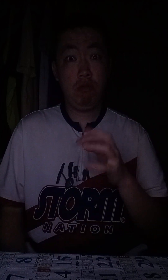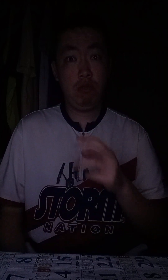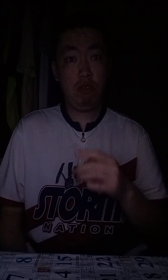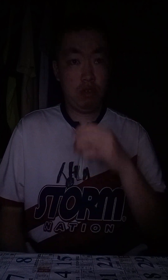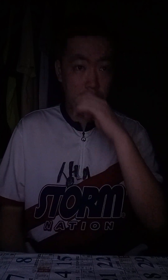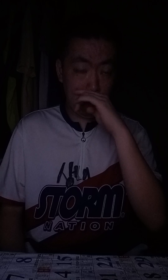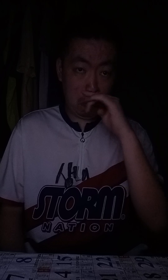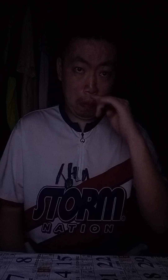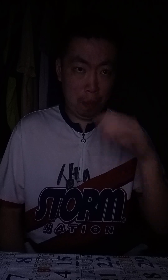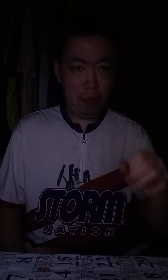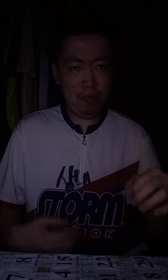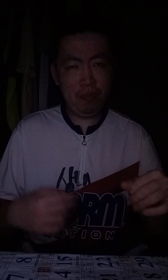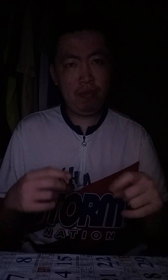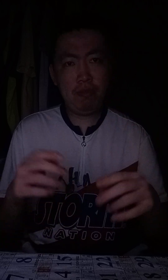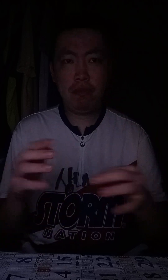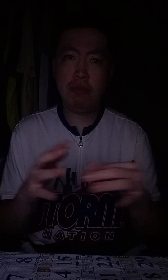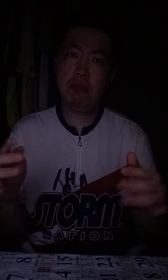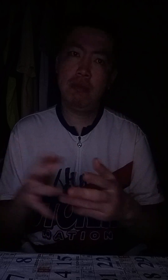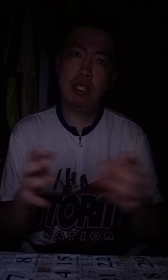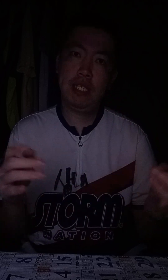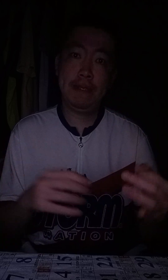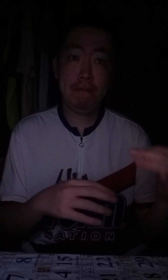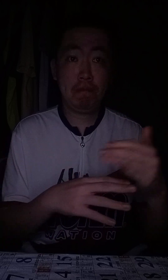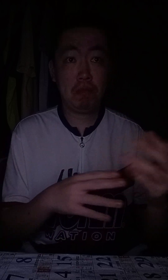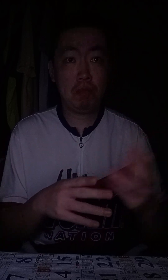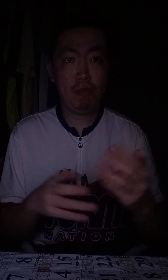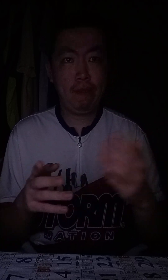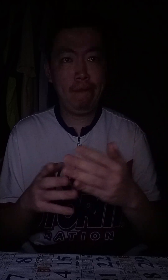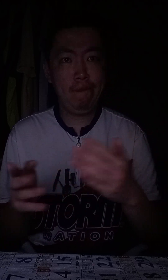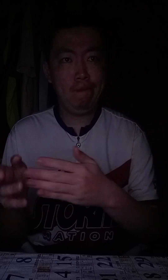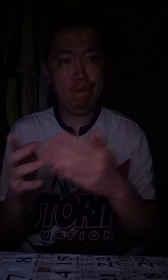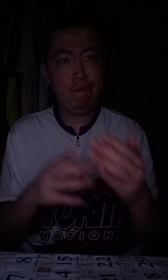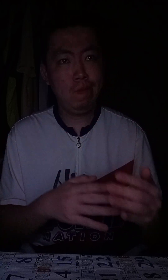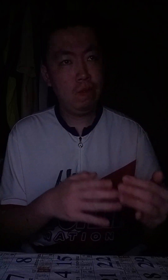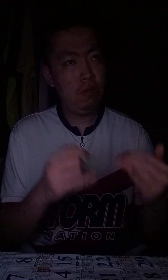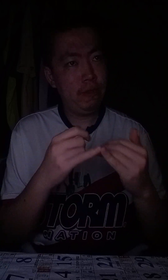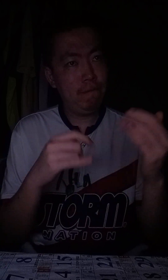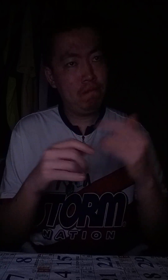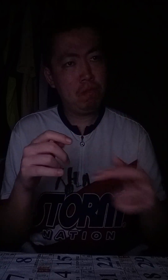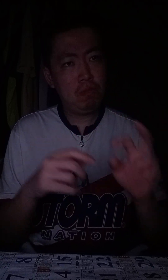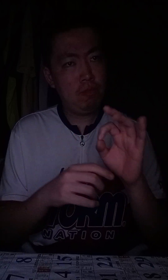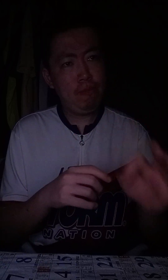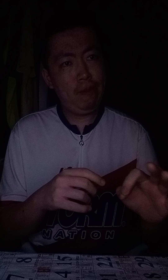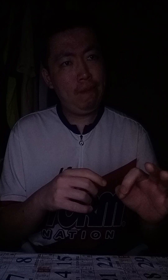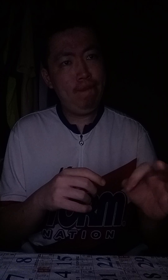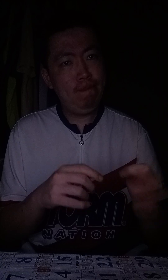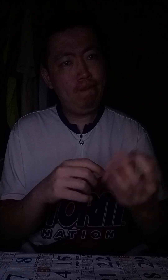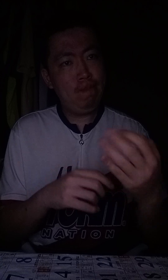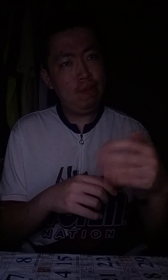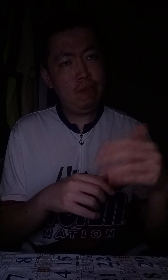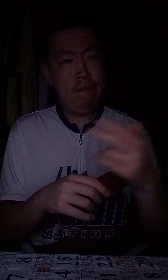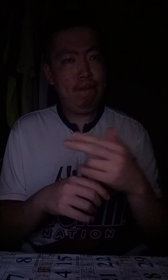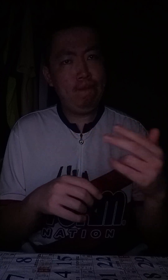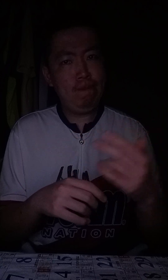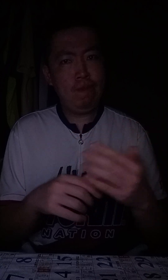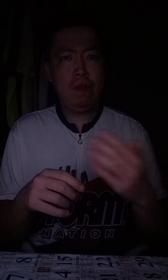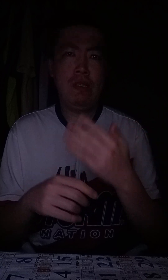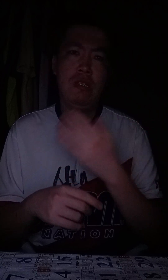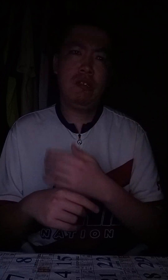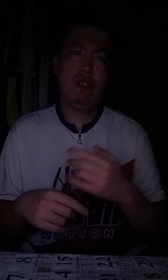경우에는 그런 여건이 안 갖추고 무조건 가스 차만 가져와라. 이제 그러니까 업체로서는 참